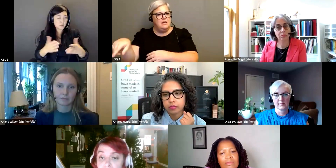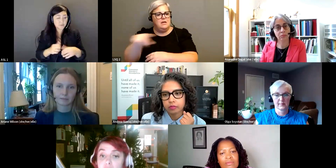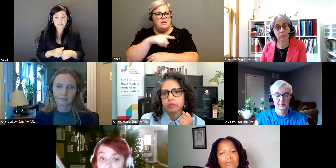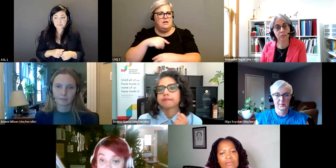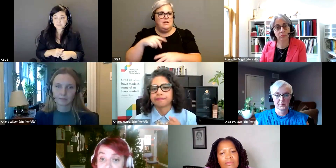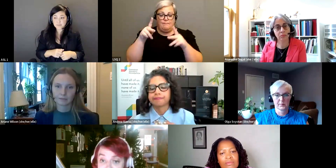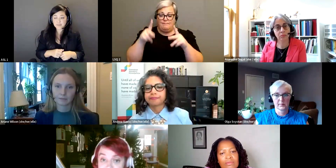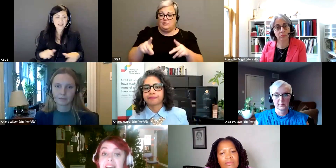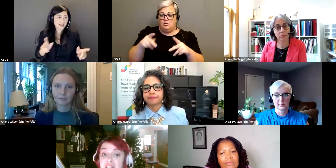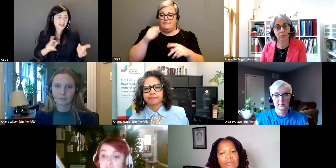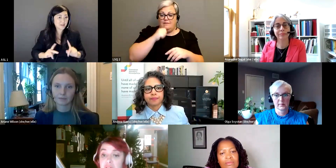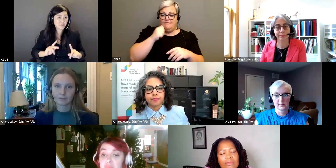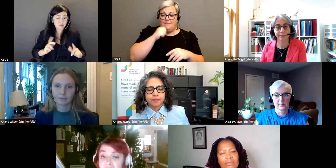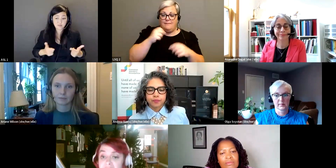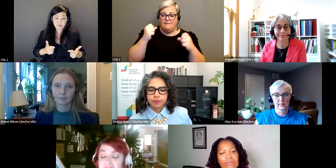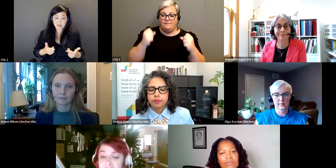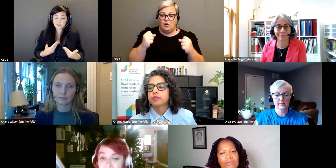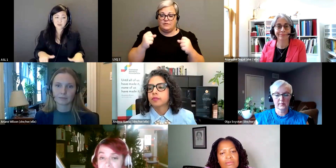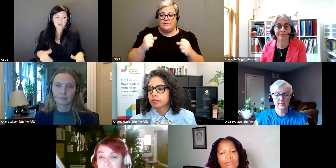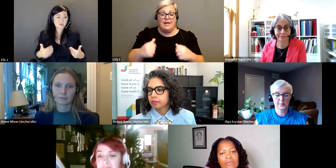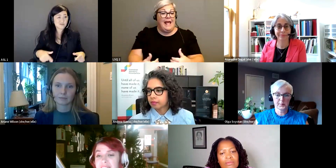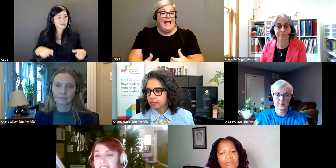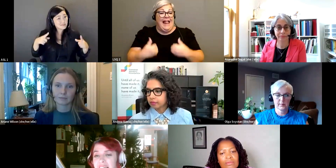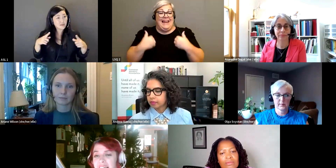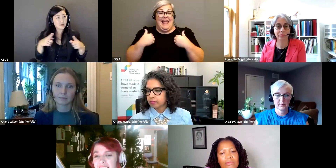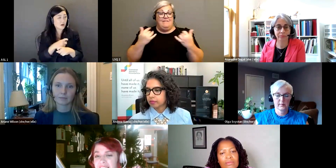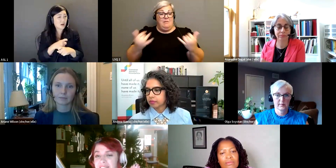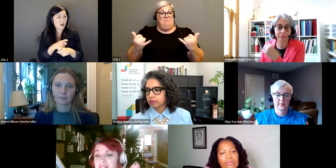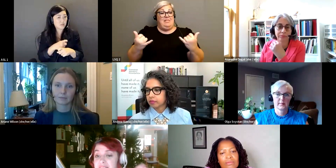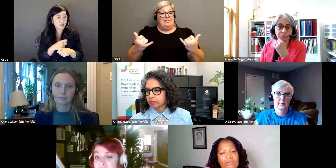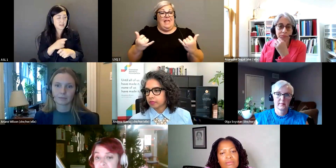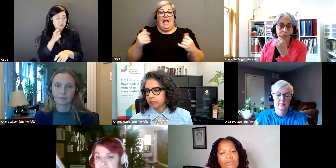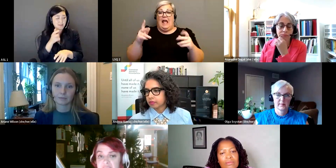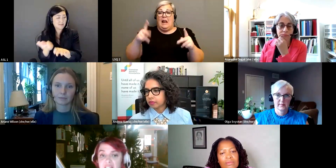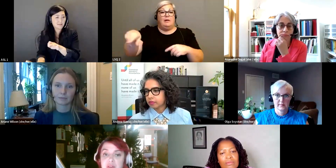dernière réponse, les vies des gens sont très compliquées.